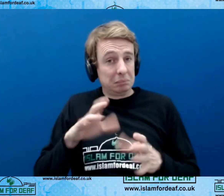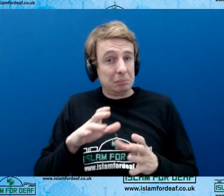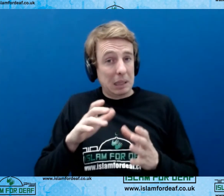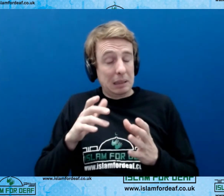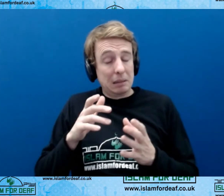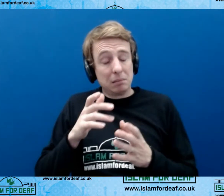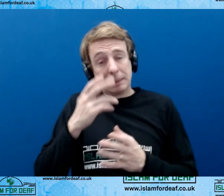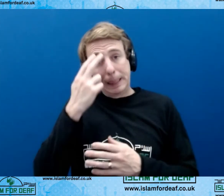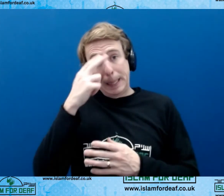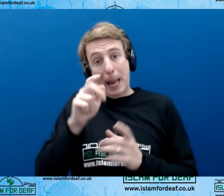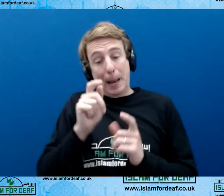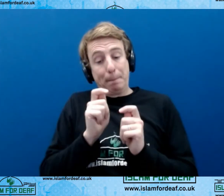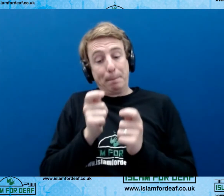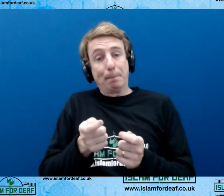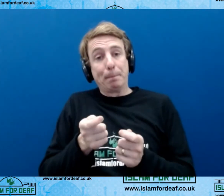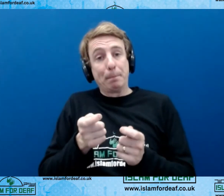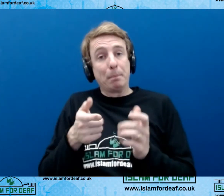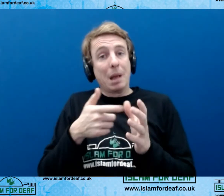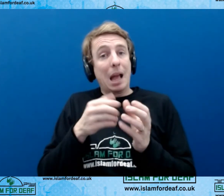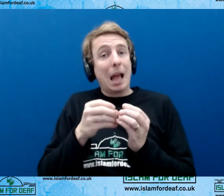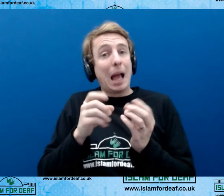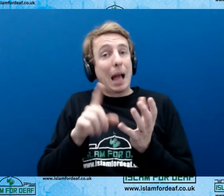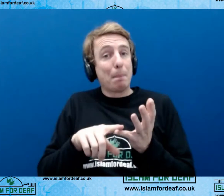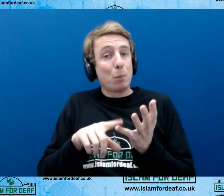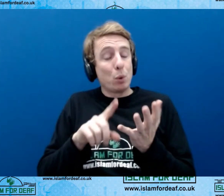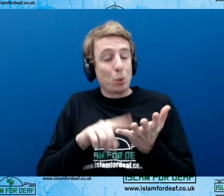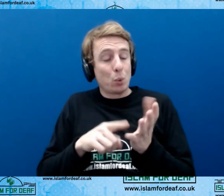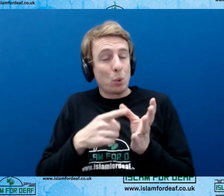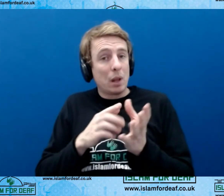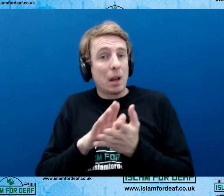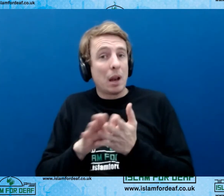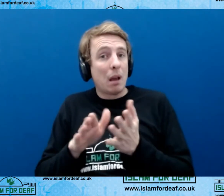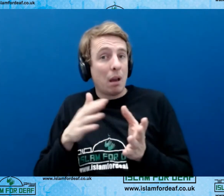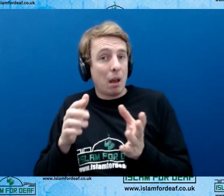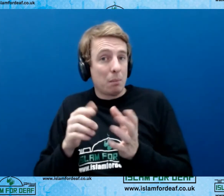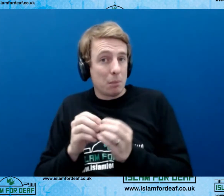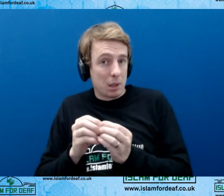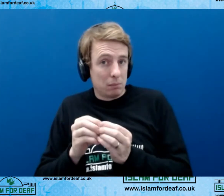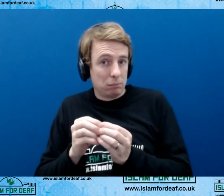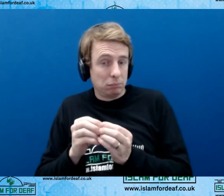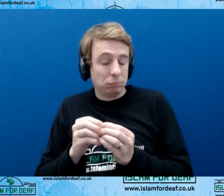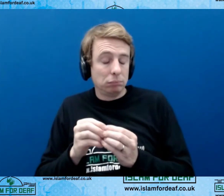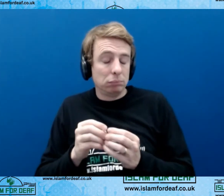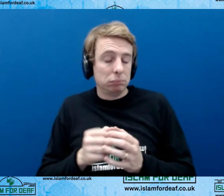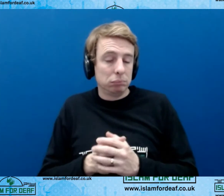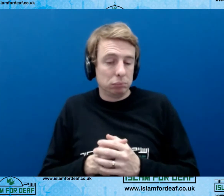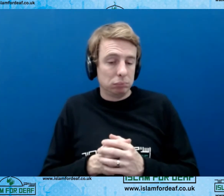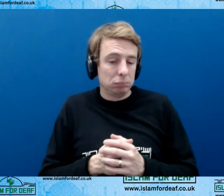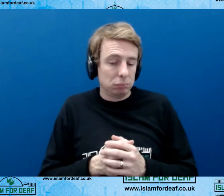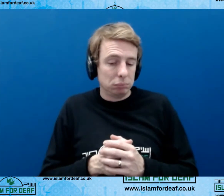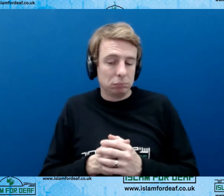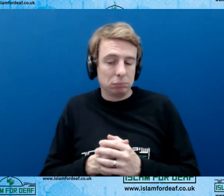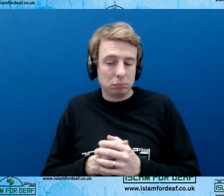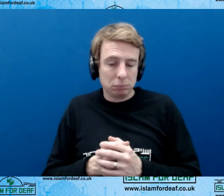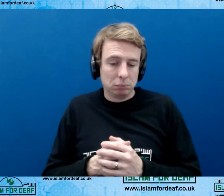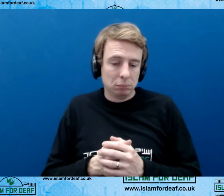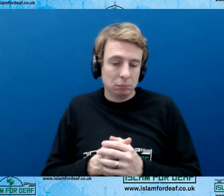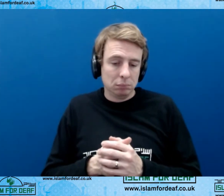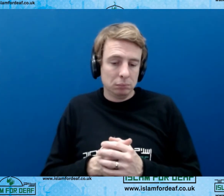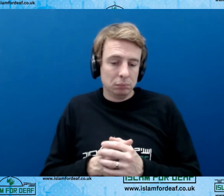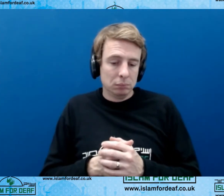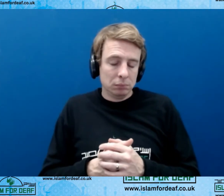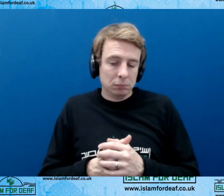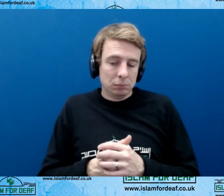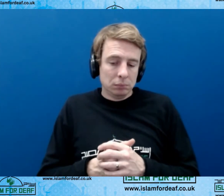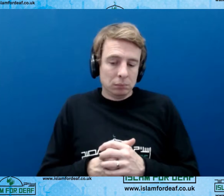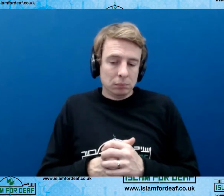Lahab, the father of شيخنا اللهب يعني كأنه النار أليس كذلك؟ النار والشعلة